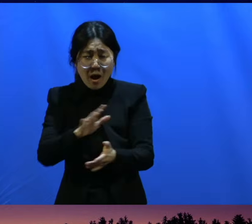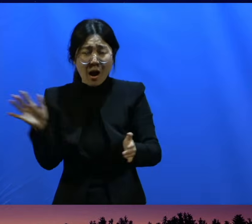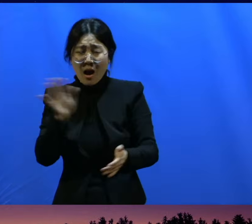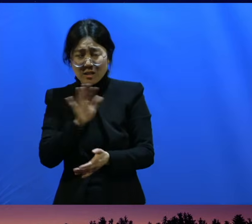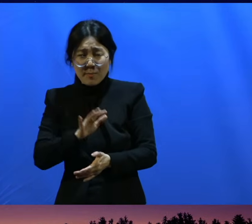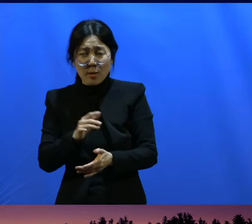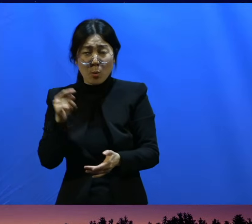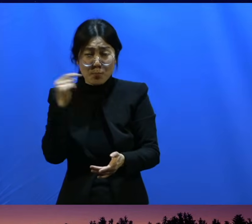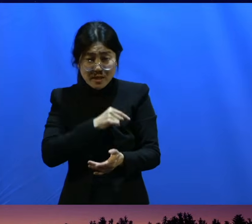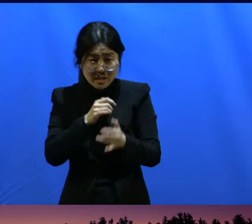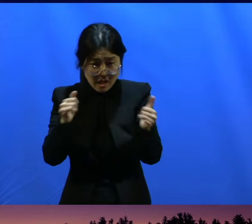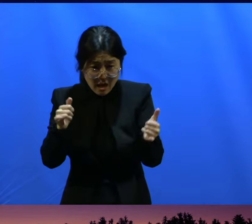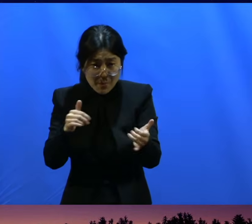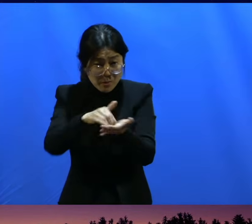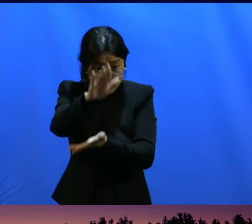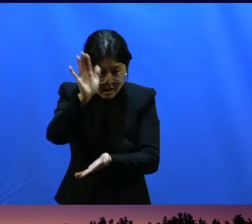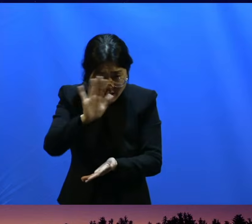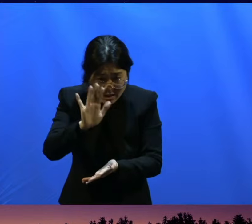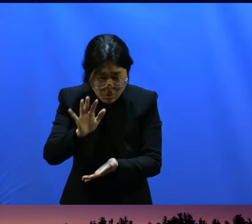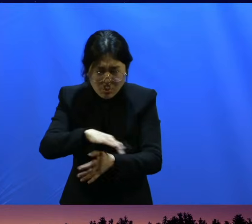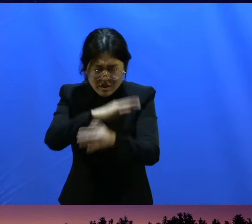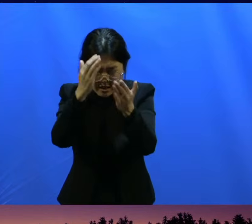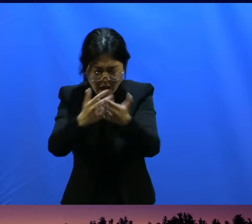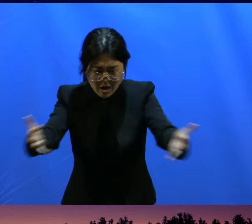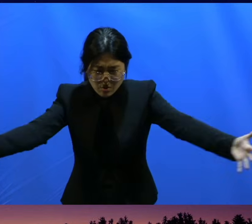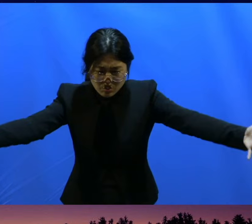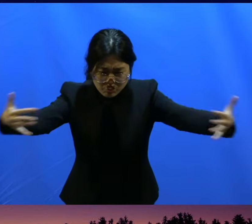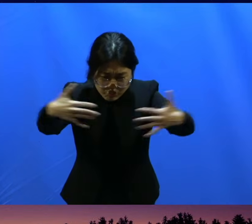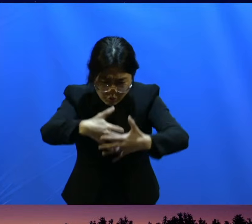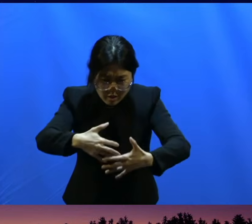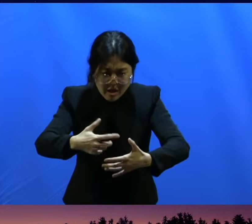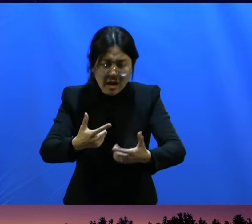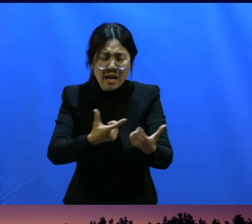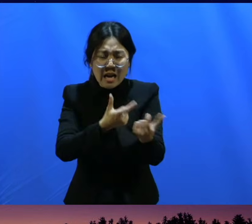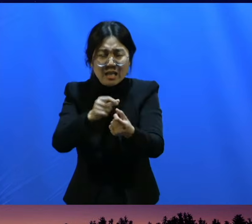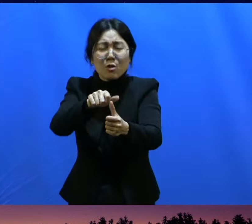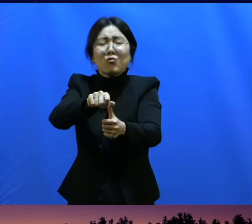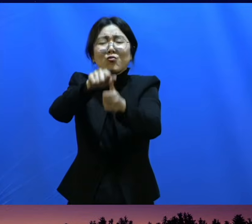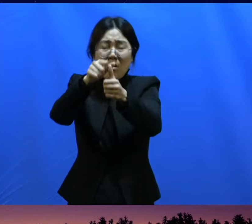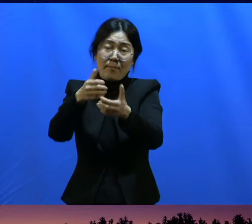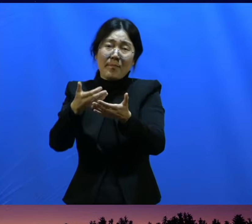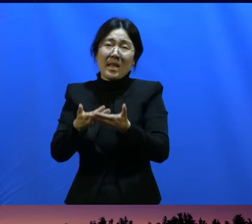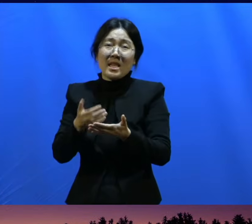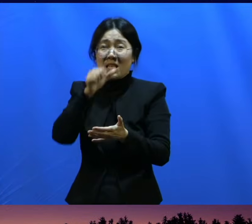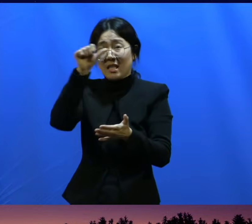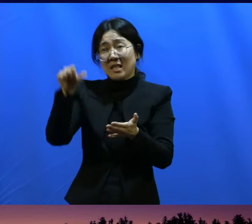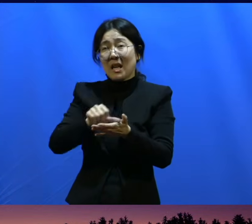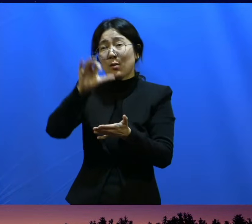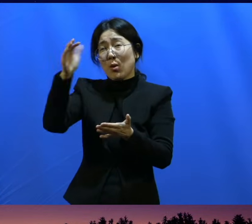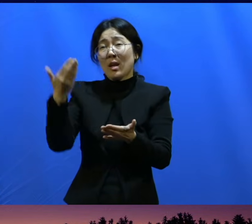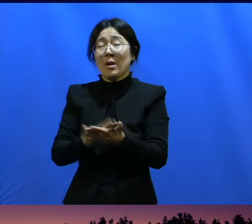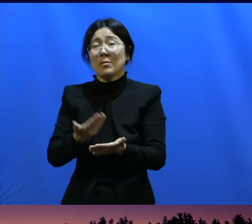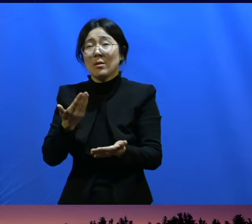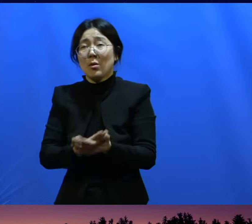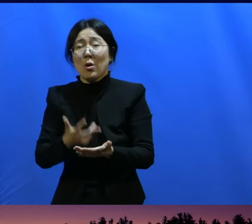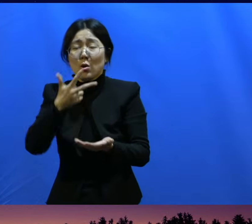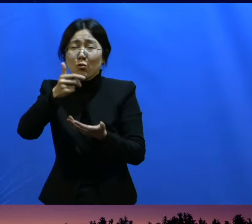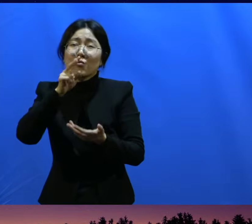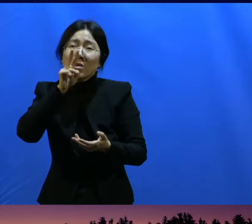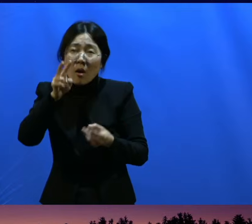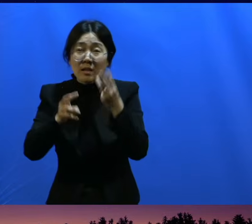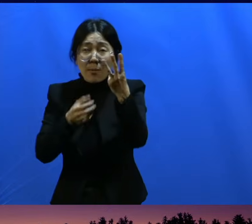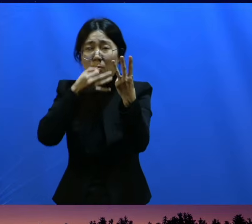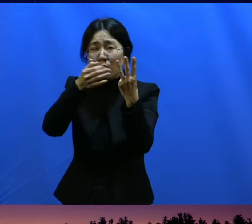환난당한 자들을 건져내는 구원의 공동체가 되게 하여 주시옵시고 그런 인생들이 되게 하여 주시옵소서. 주여, 세번